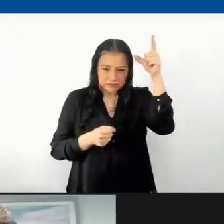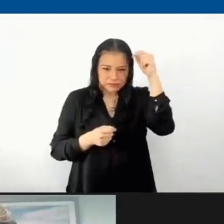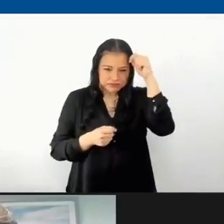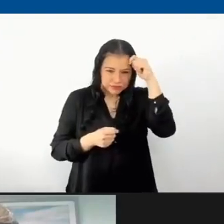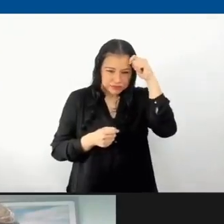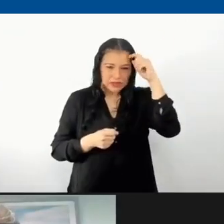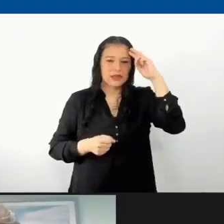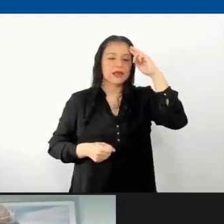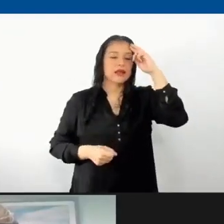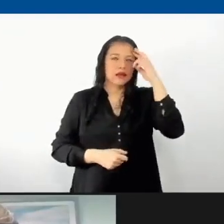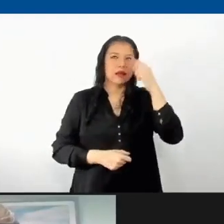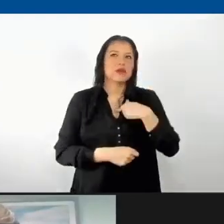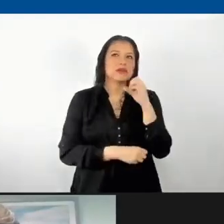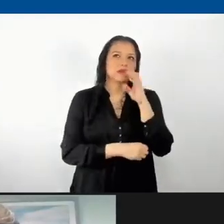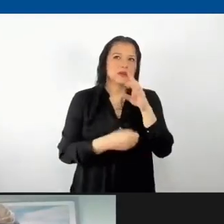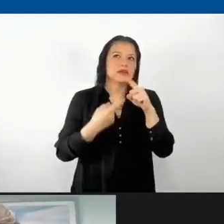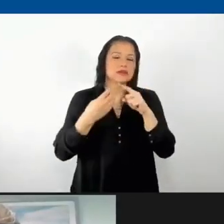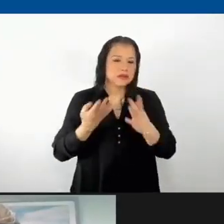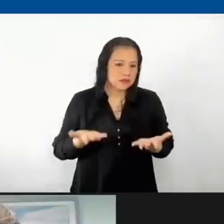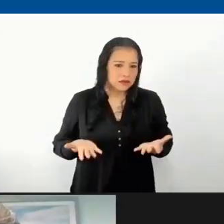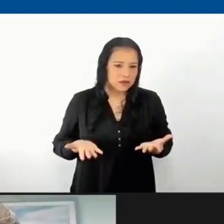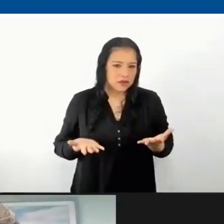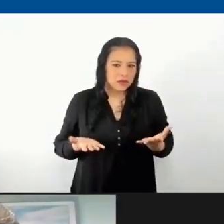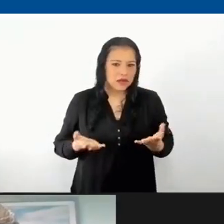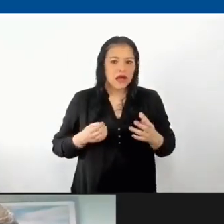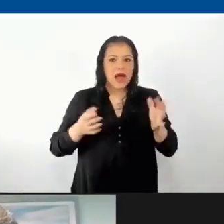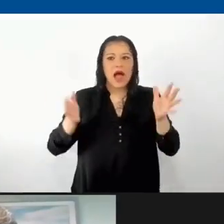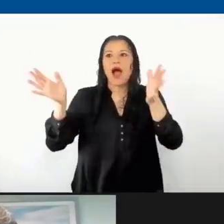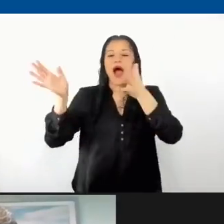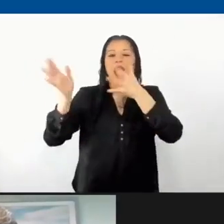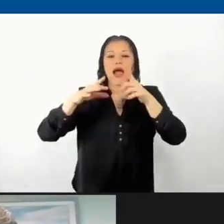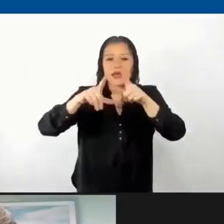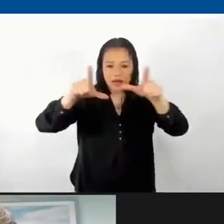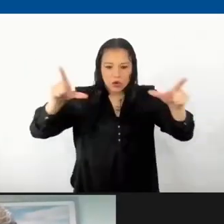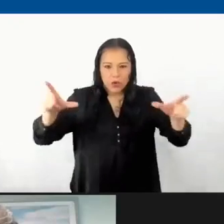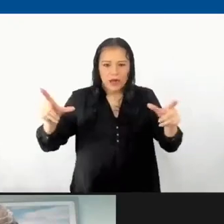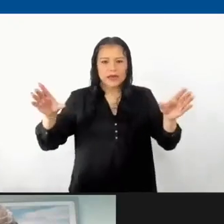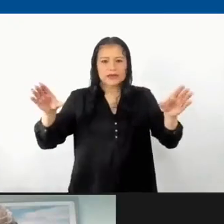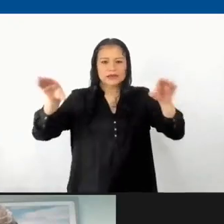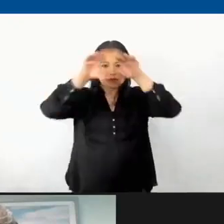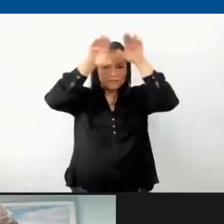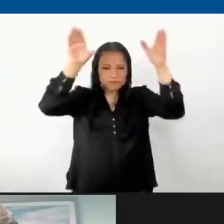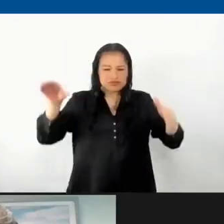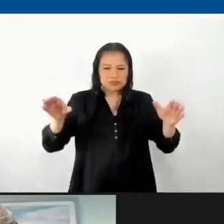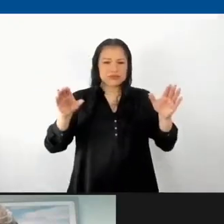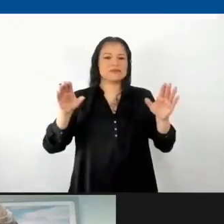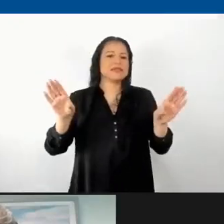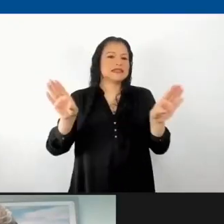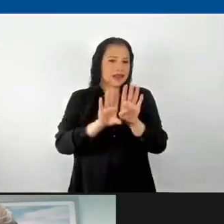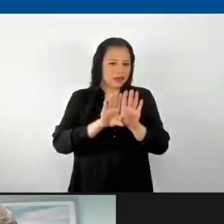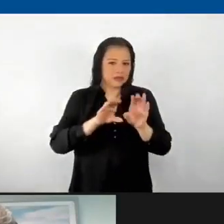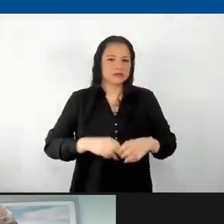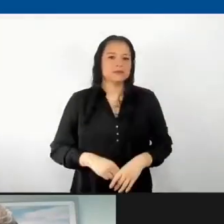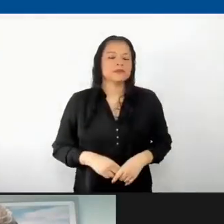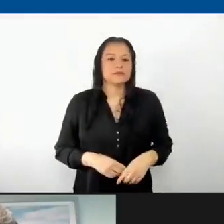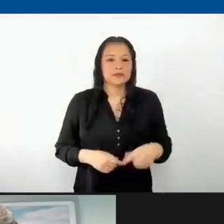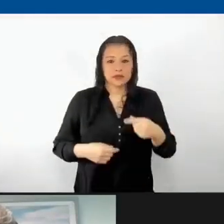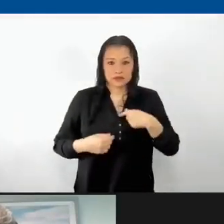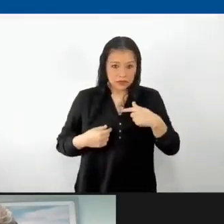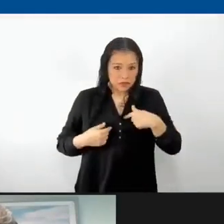reflexionen en lo que les estoy diciendo. Aire en espacios cerrados. Si yo estoy en